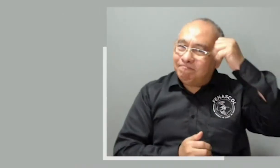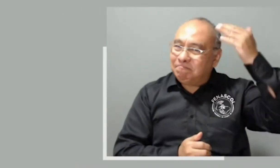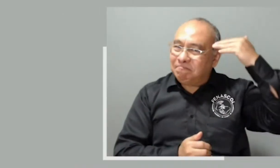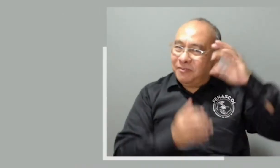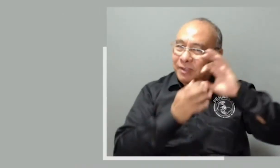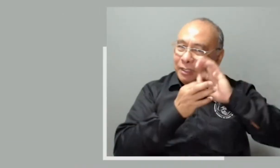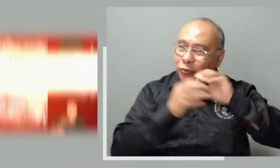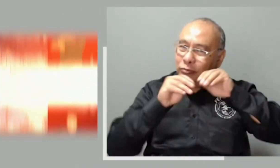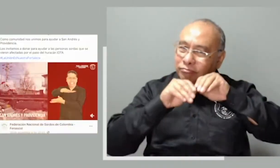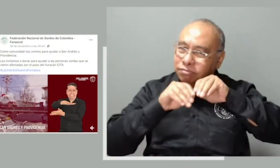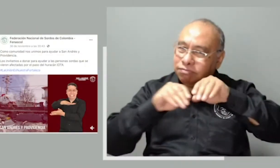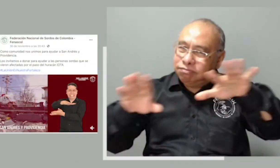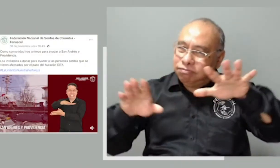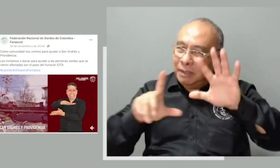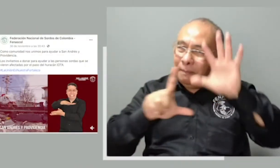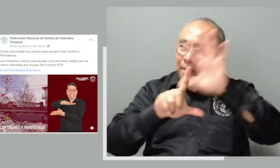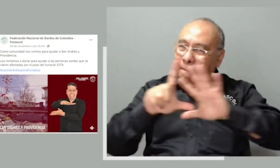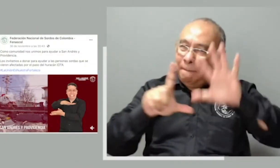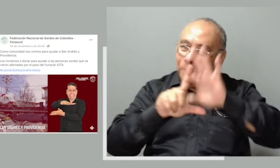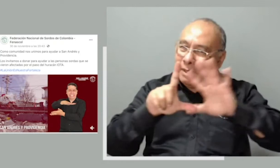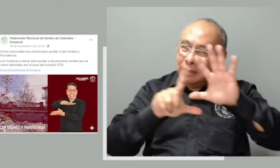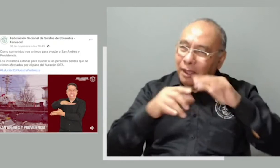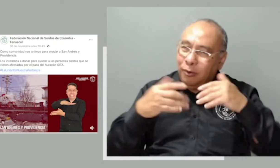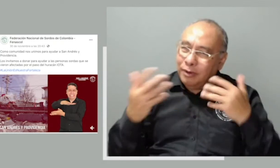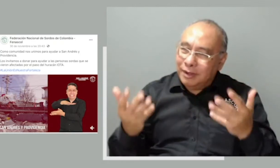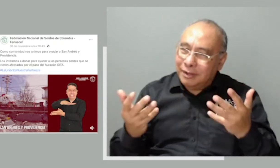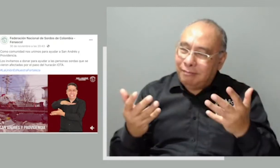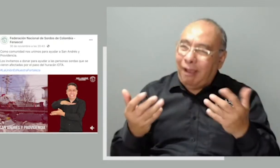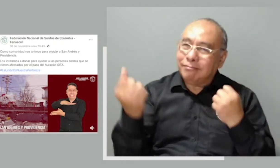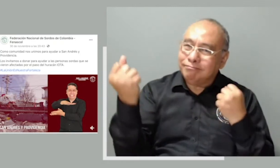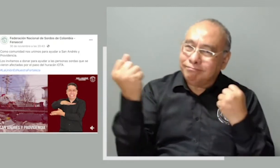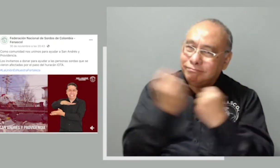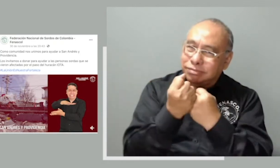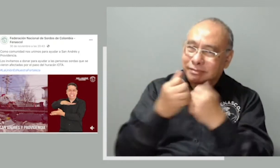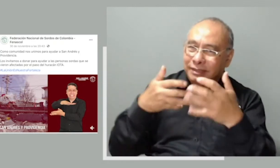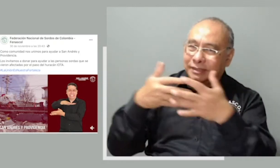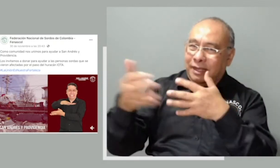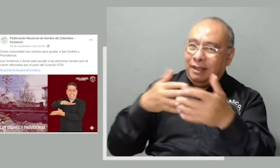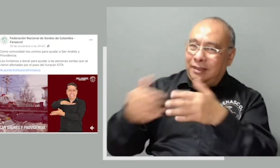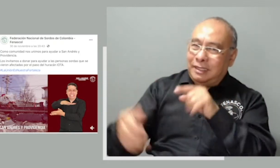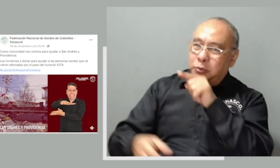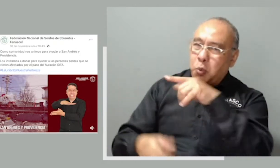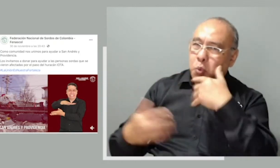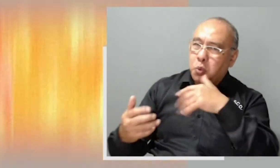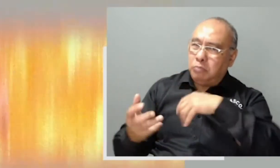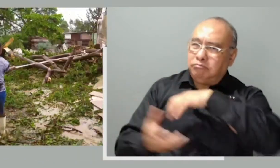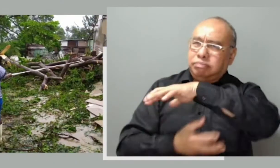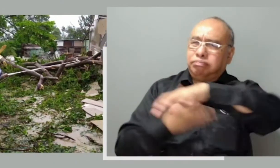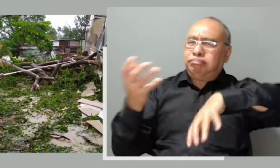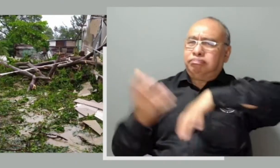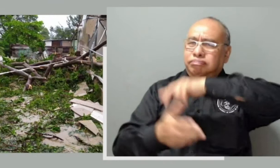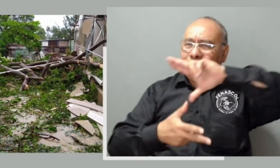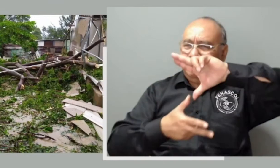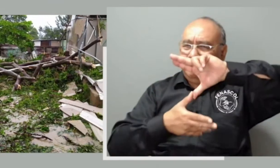Hace un tiempo FENASCOL publicó un video en el que se pedía apoyo para las personas de San Andrés por el huracán Iota,